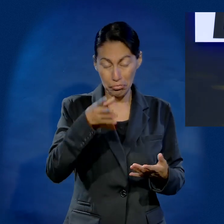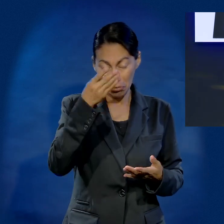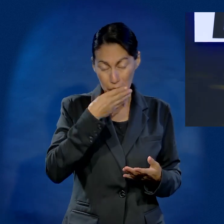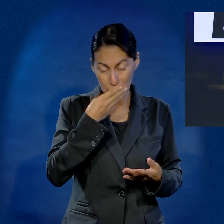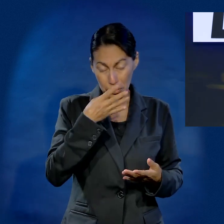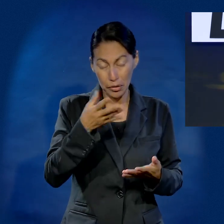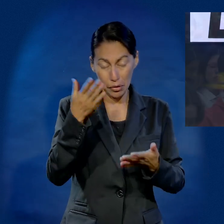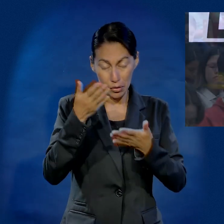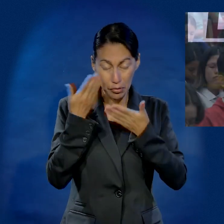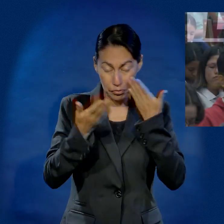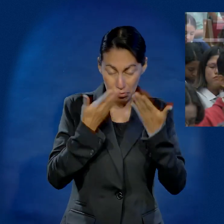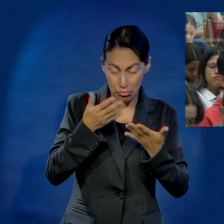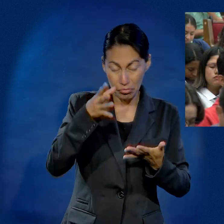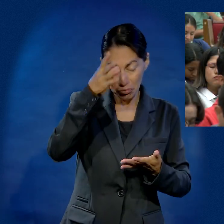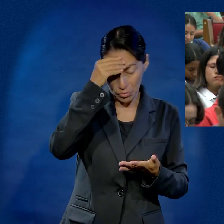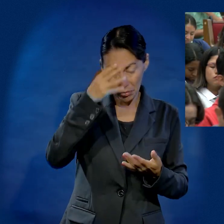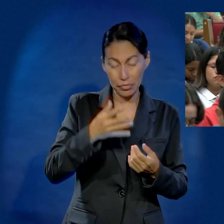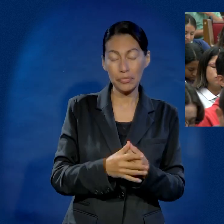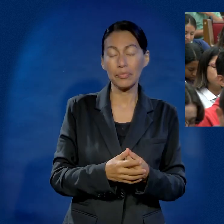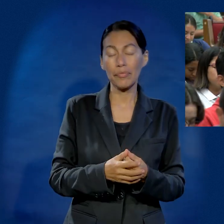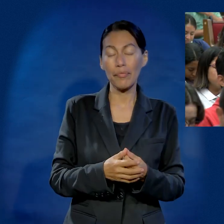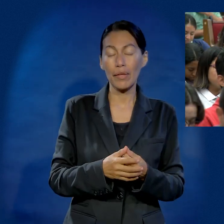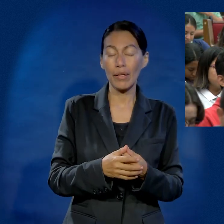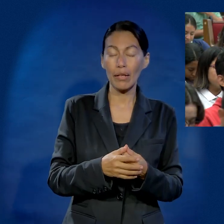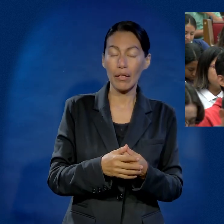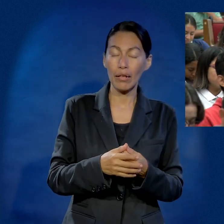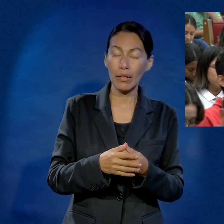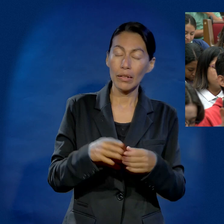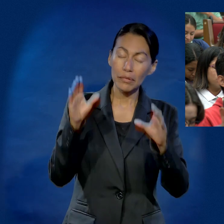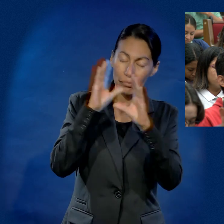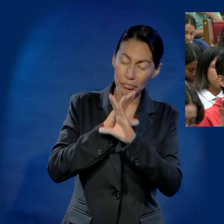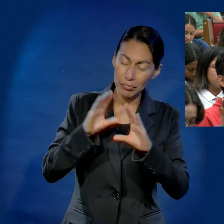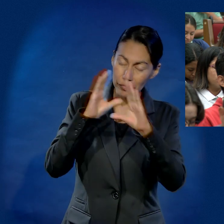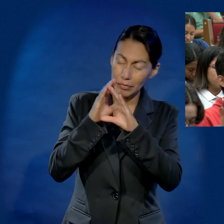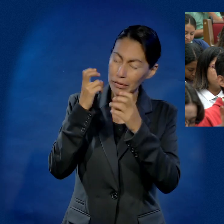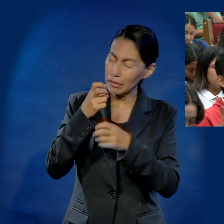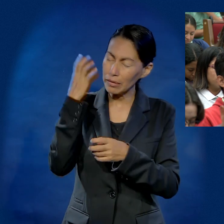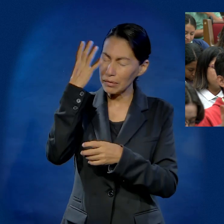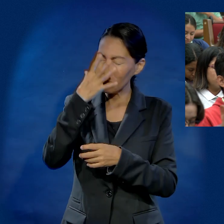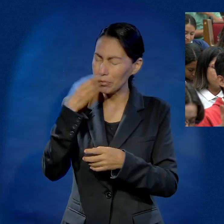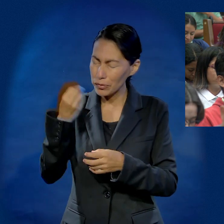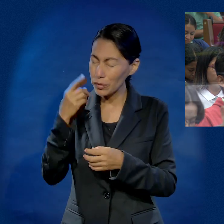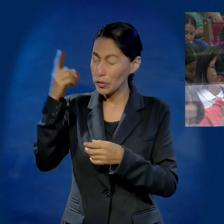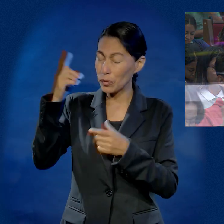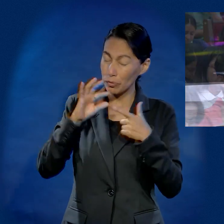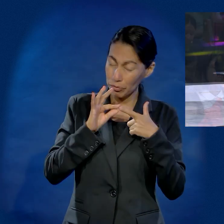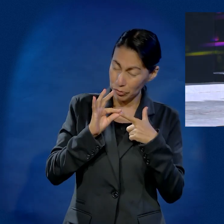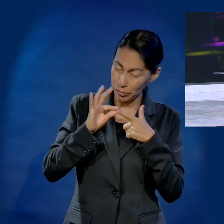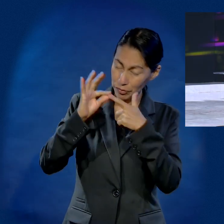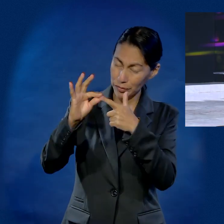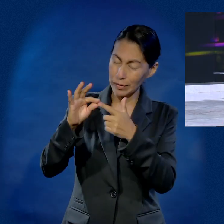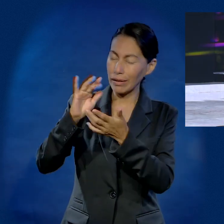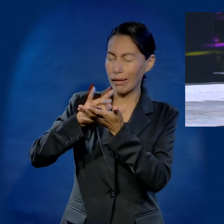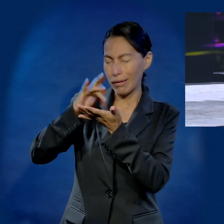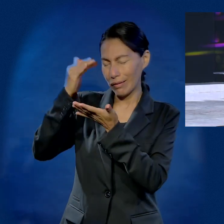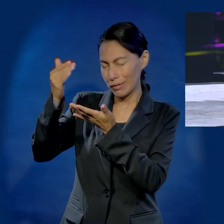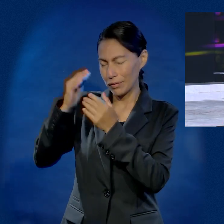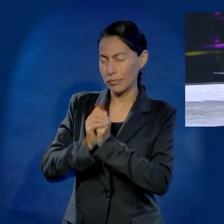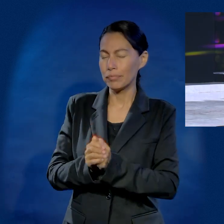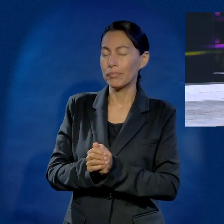inconvenientes, agradecerte porque sigues con nosotros. Señor, vamos a estudiar tu palabra. Por favor, una vez más